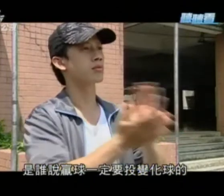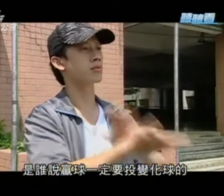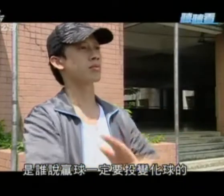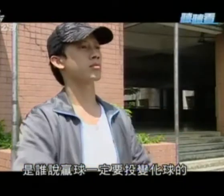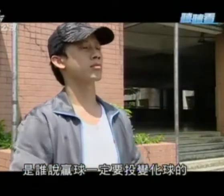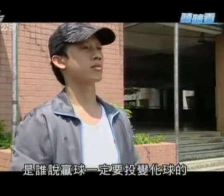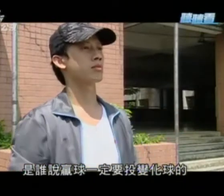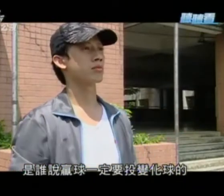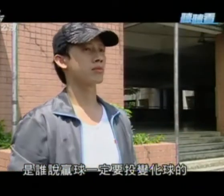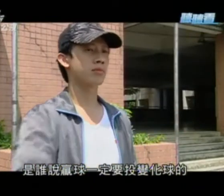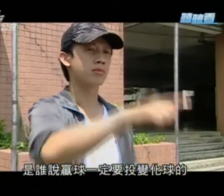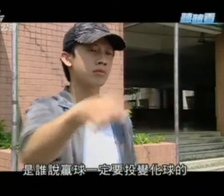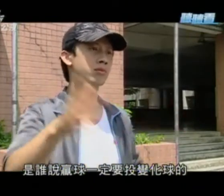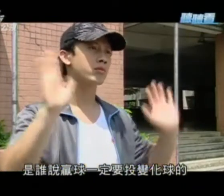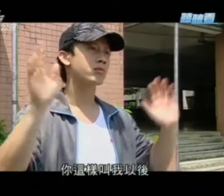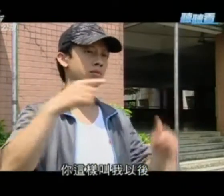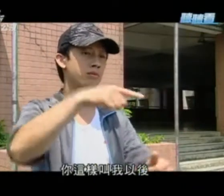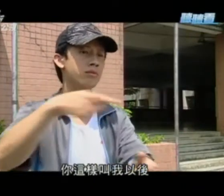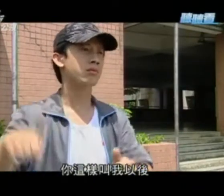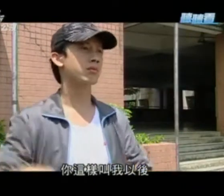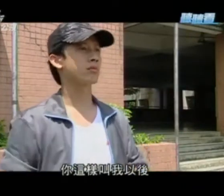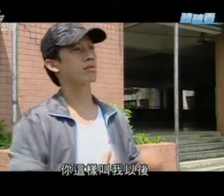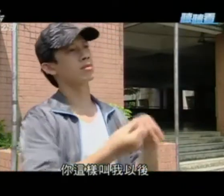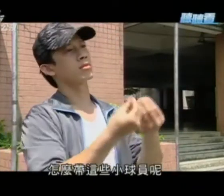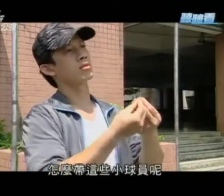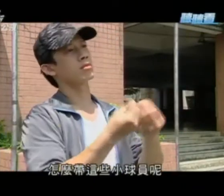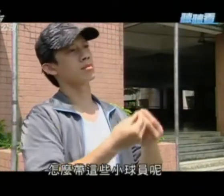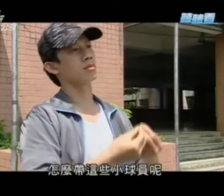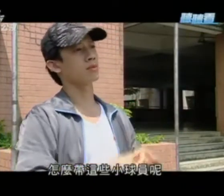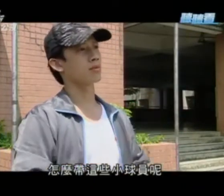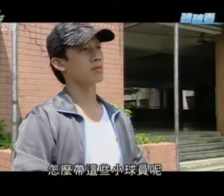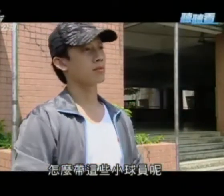投变化球的？你这样叫我以后怎么带这些小球员呢？